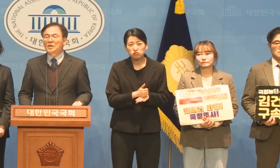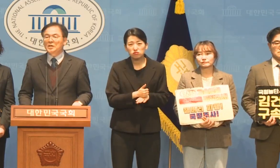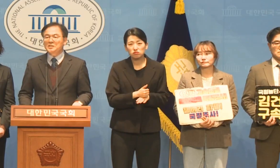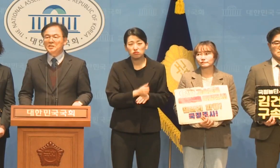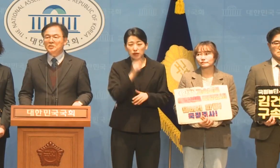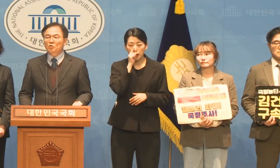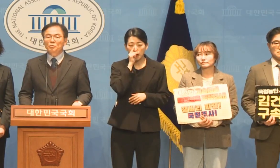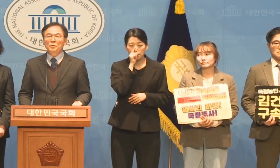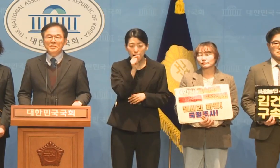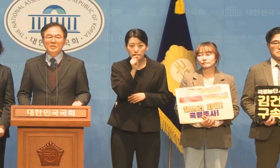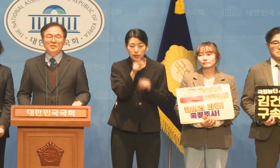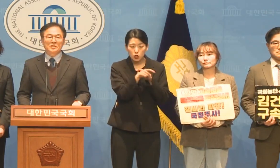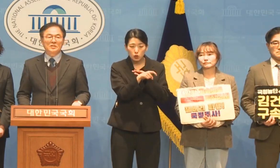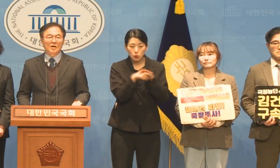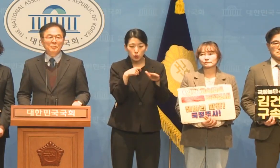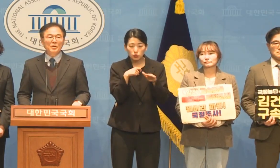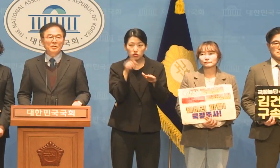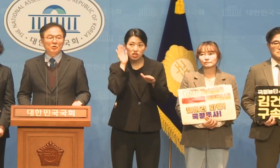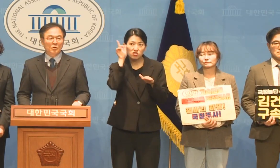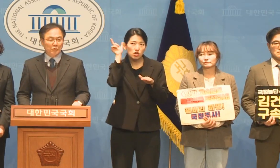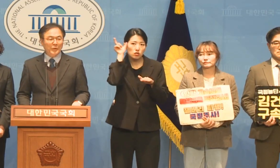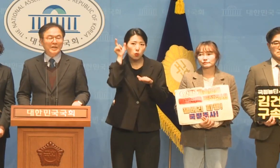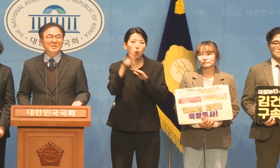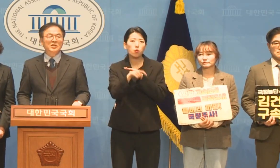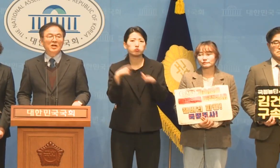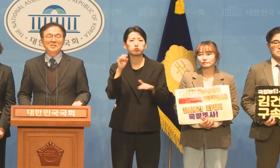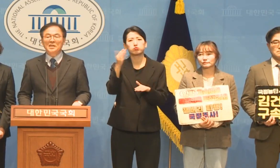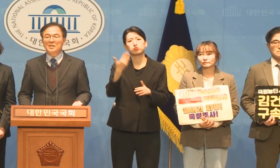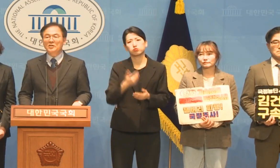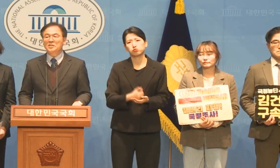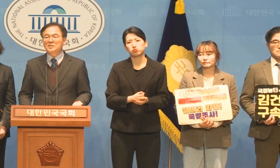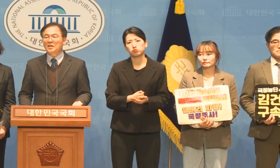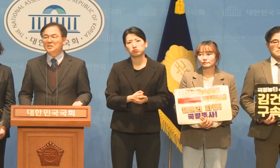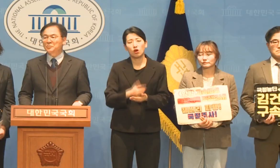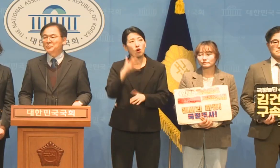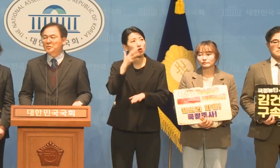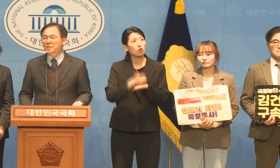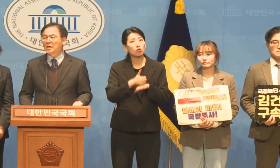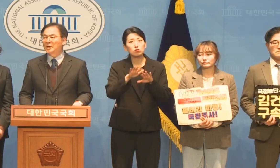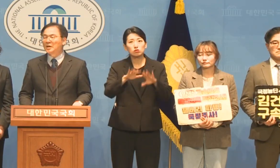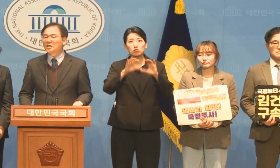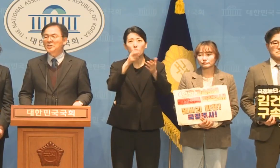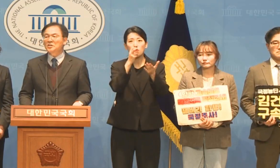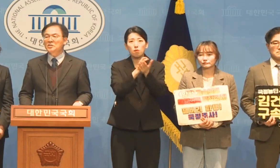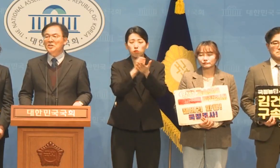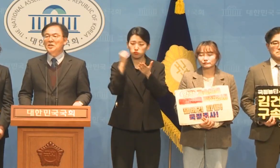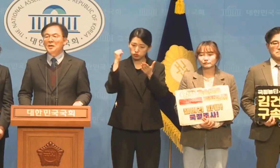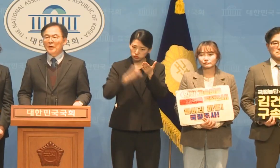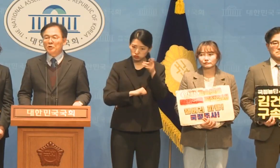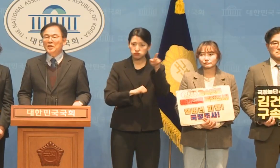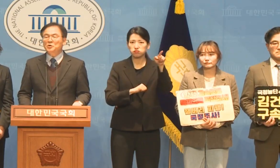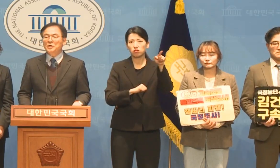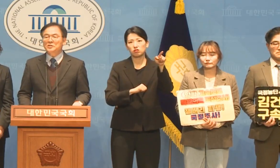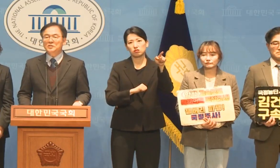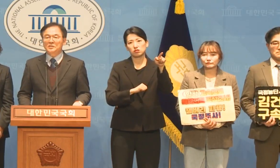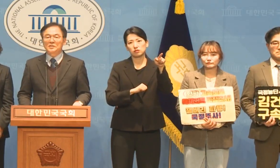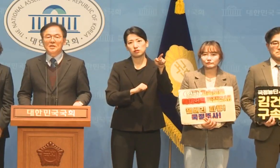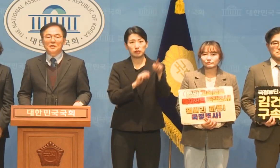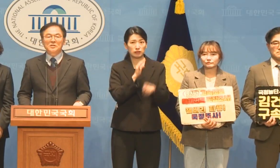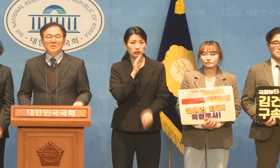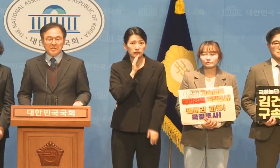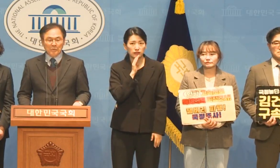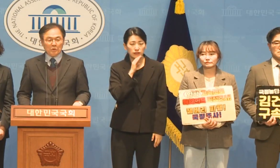말처럼 이제는 국법 질서를, 헌법을 위배하는 지경까지 이르렀다는 생각이 듭니다. 그래서 이것들을 바로잡기